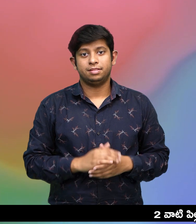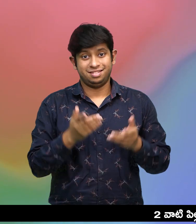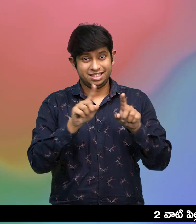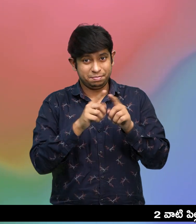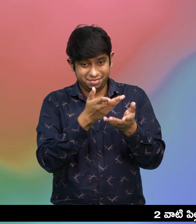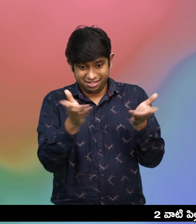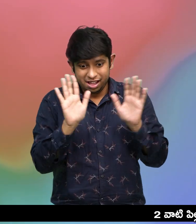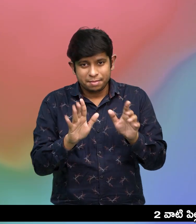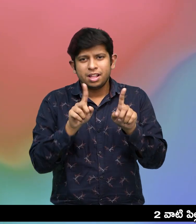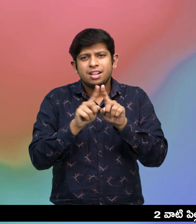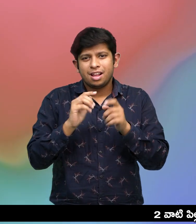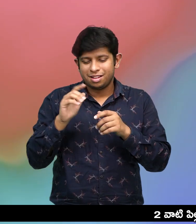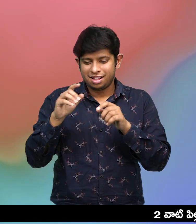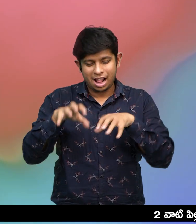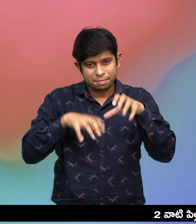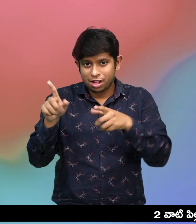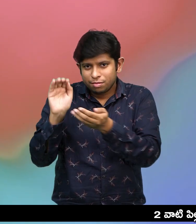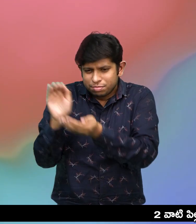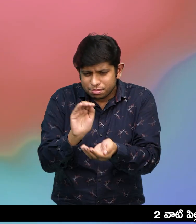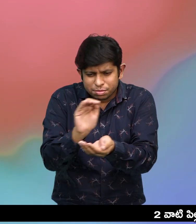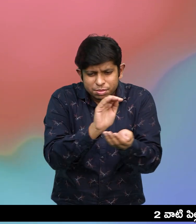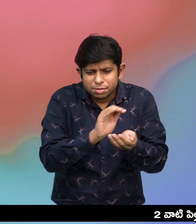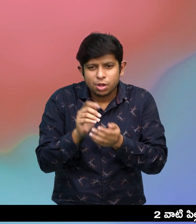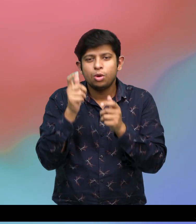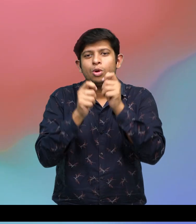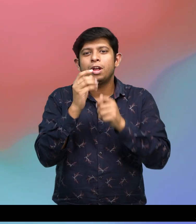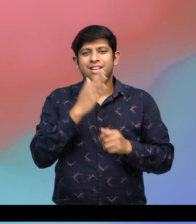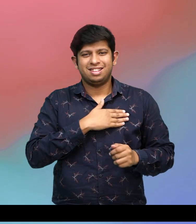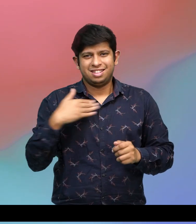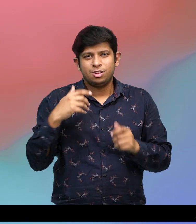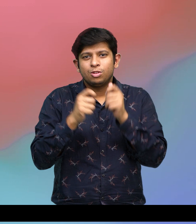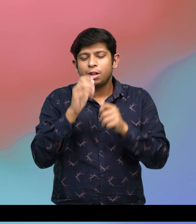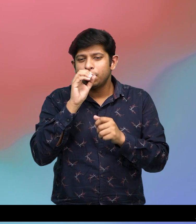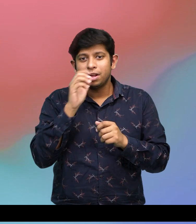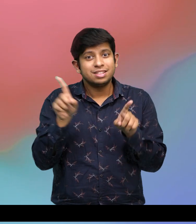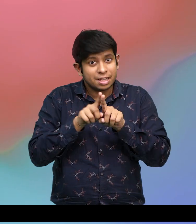వాటి పిల్లల పోషణ కోసం పాల ఉత్పత్తికి క్షీరగ్రంథులు ఉన్నాయి.